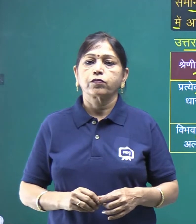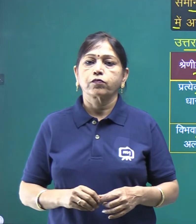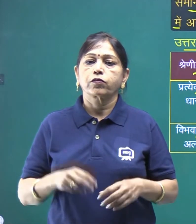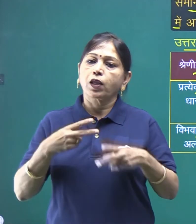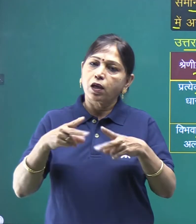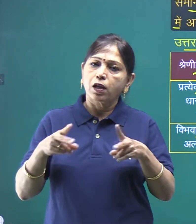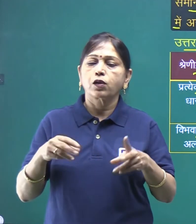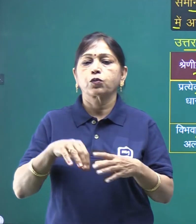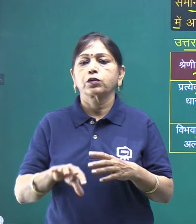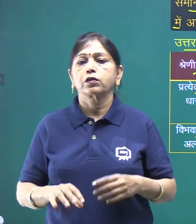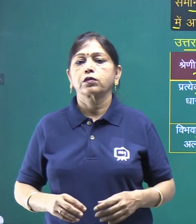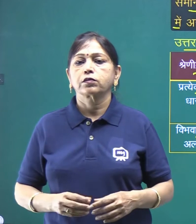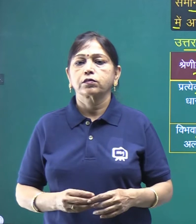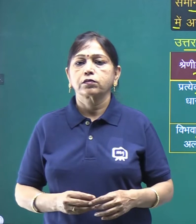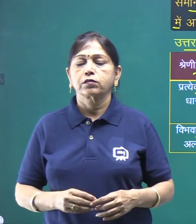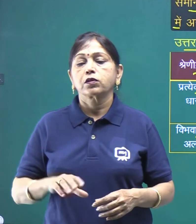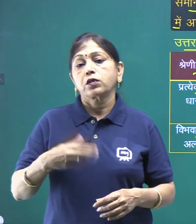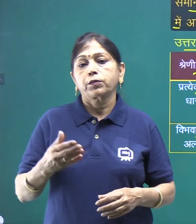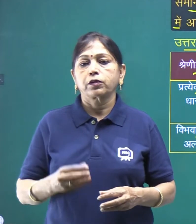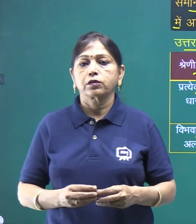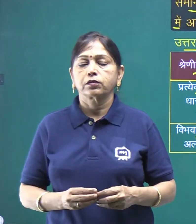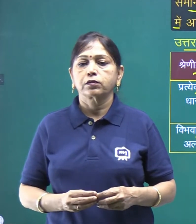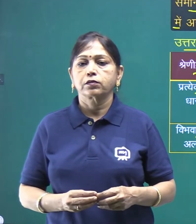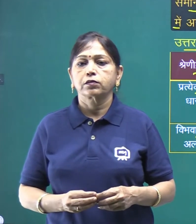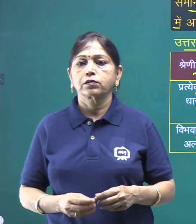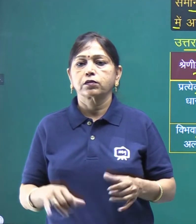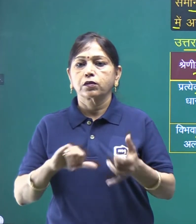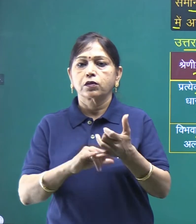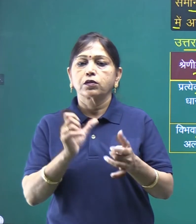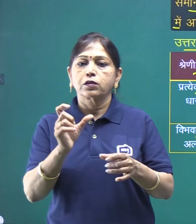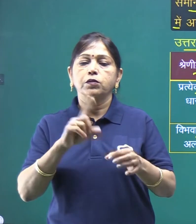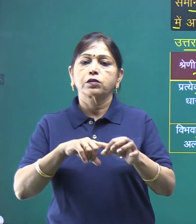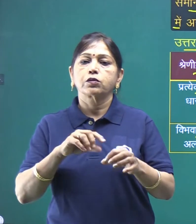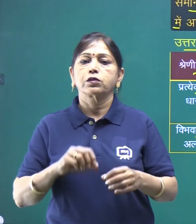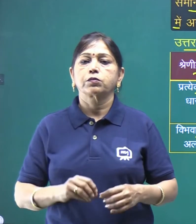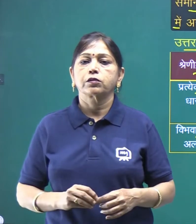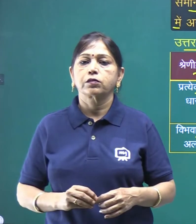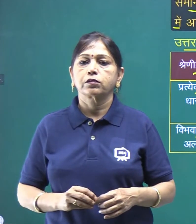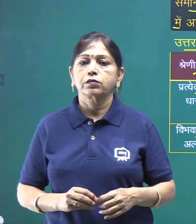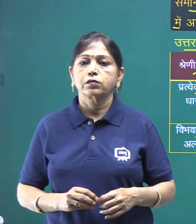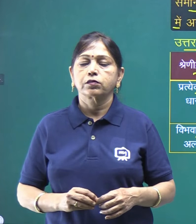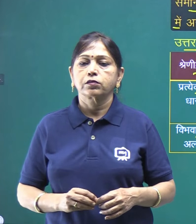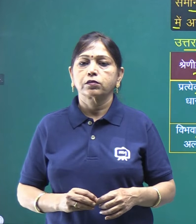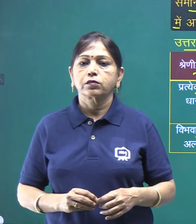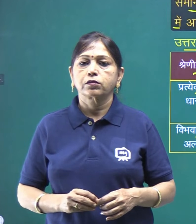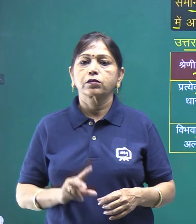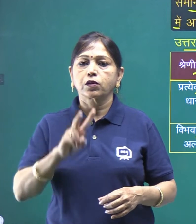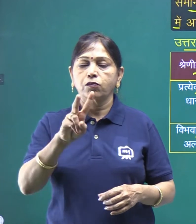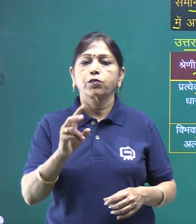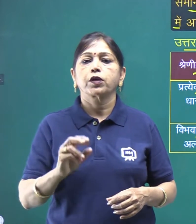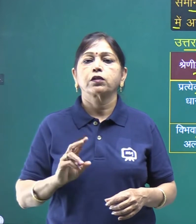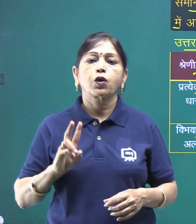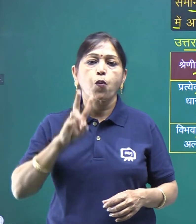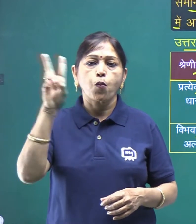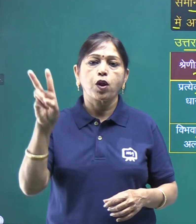अलग अलग होता है, जबकि समांतर क्रम संयोजन में विभवांतर का मान